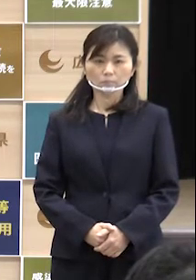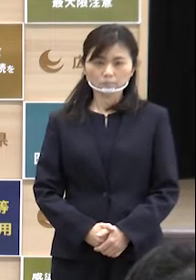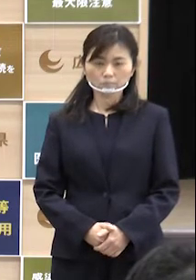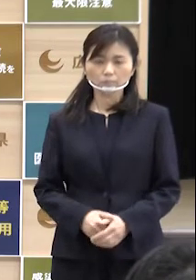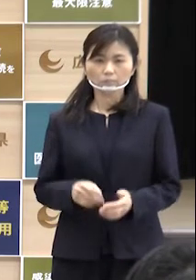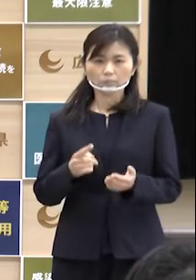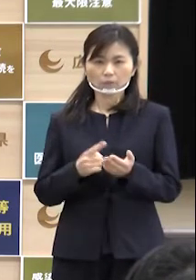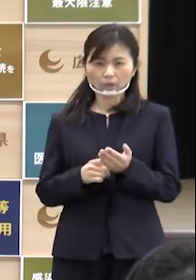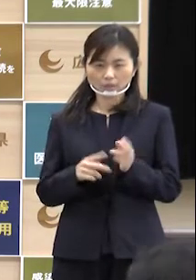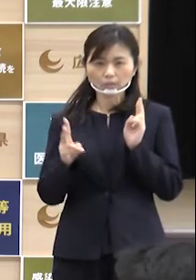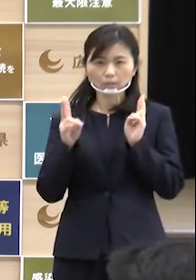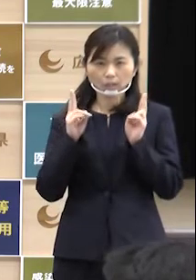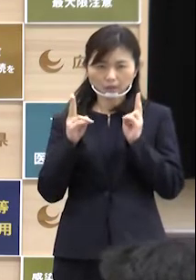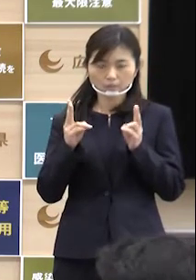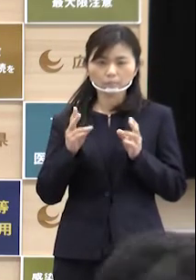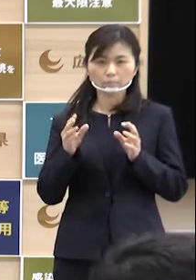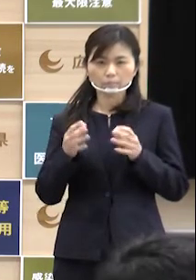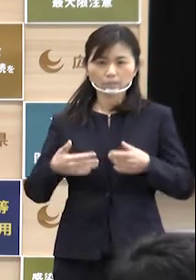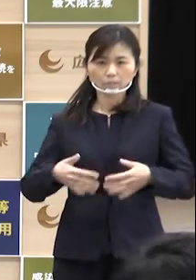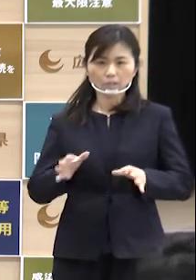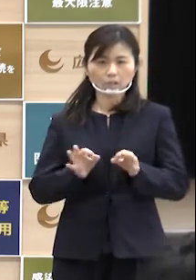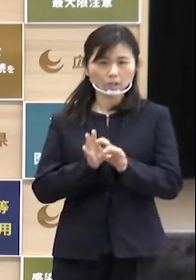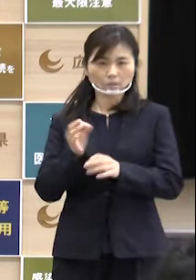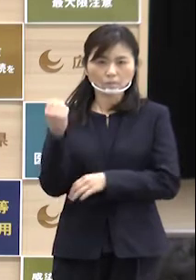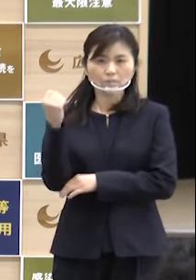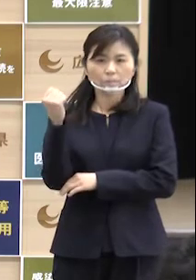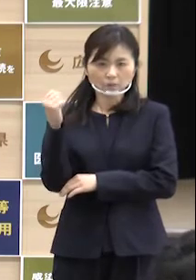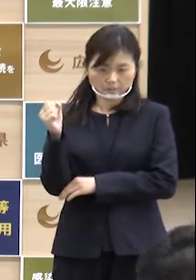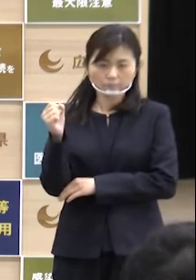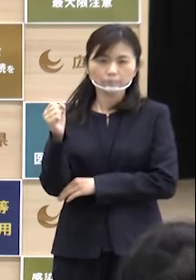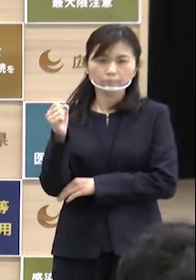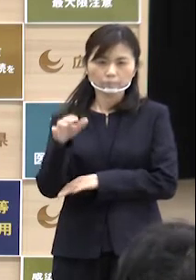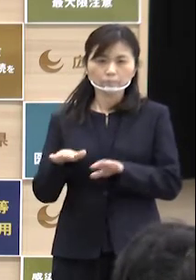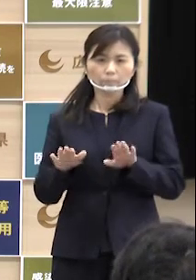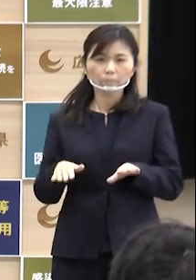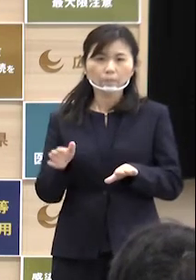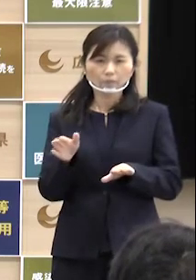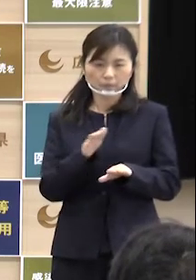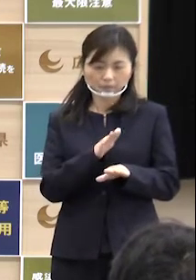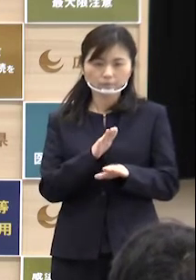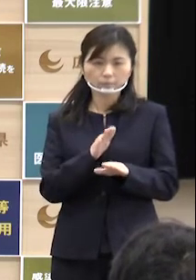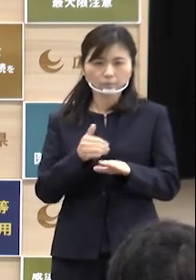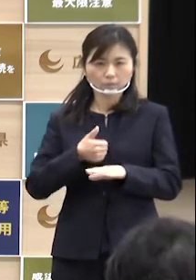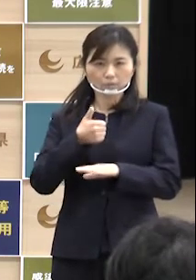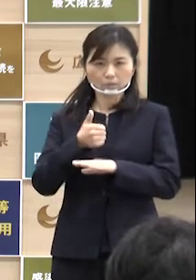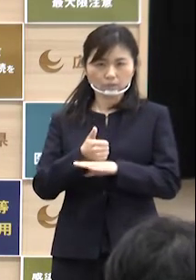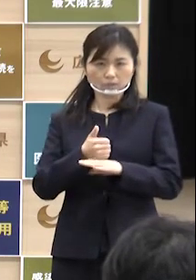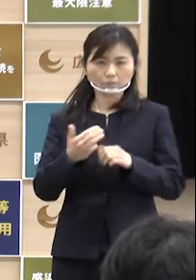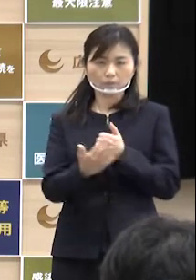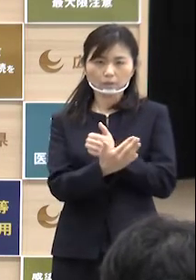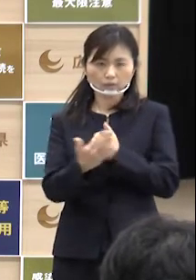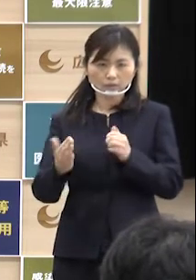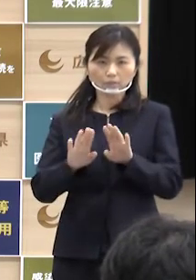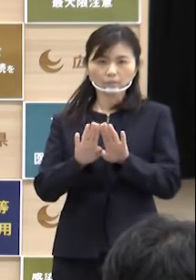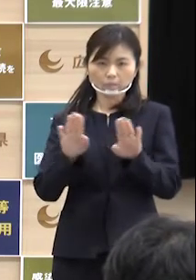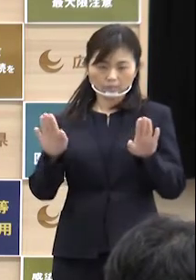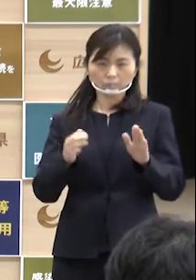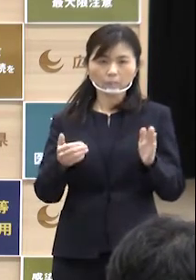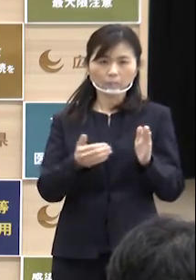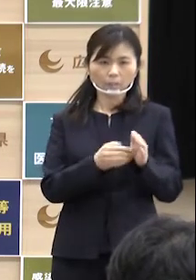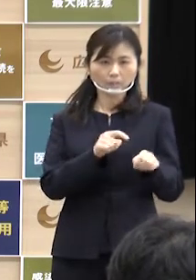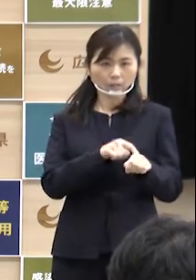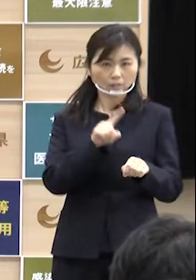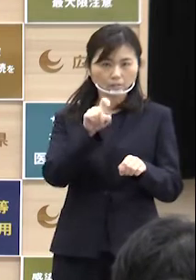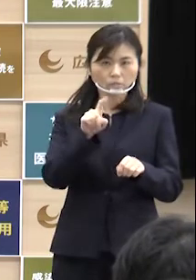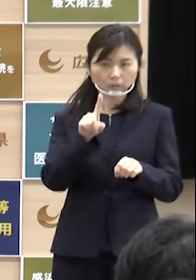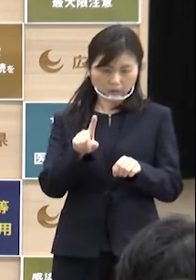幹事社の産経新聞です。これから知事定例会見を始めます。終了時刻は11時を予定しています